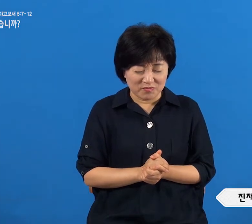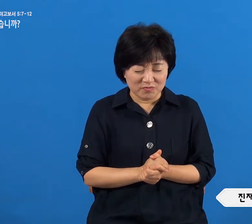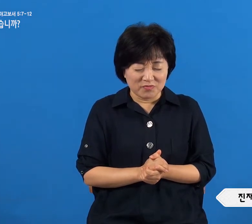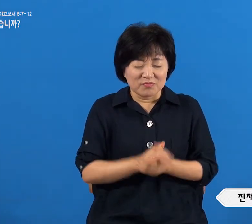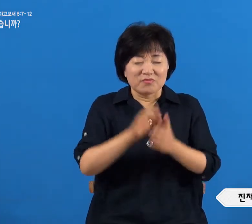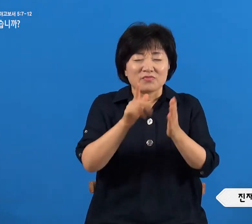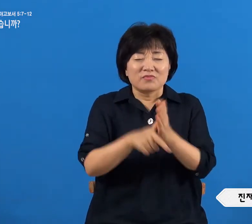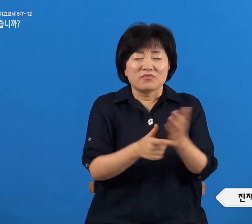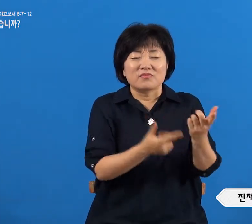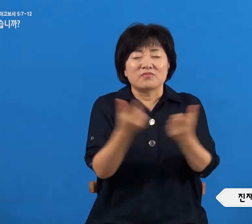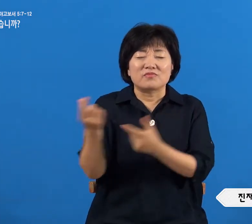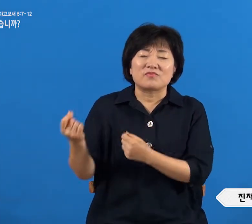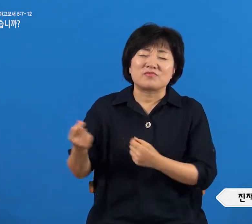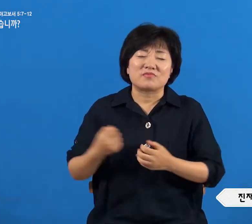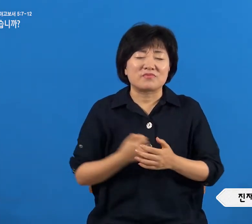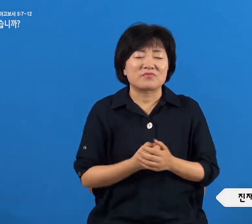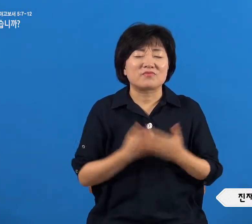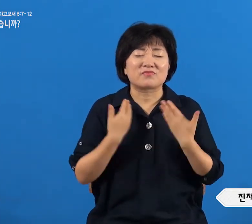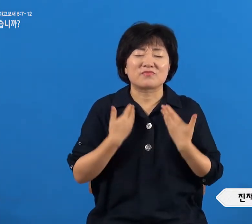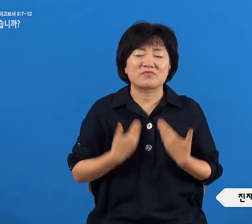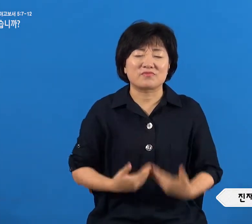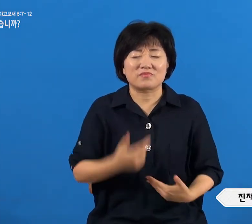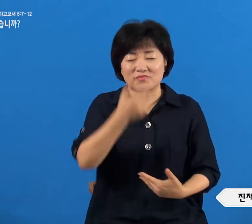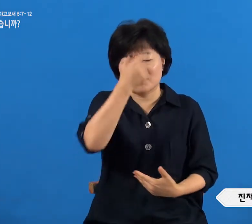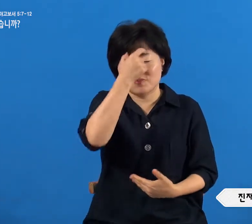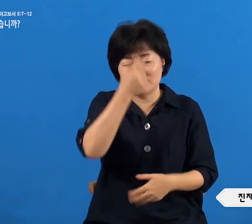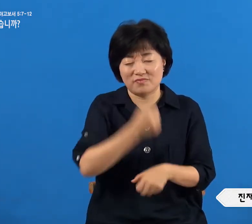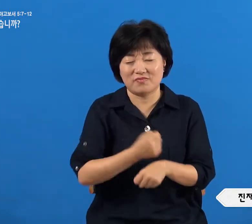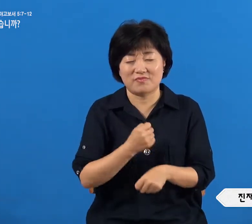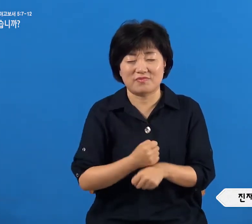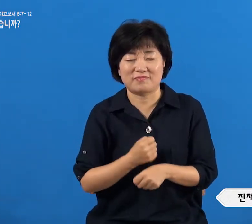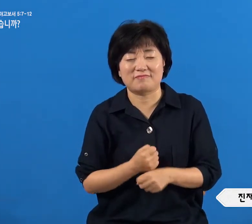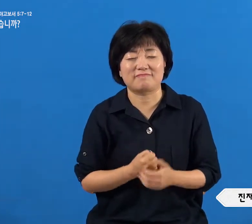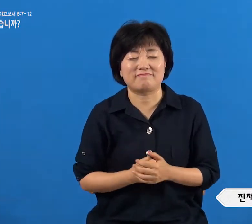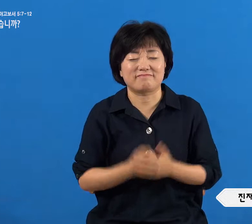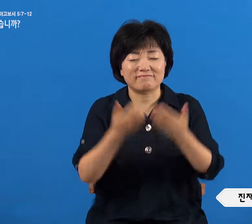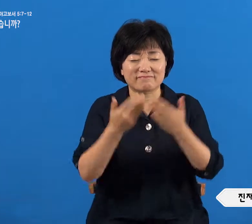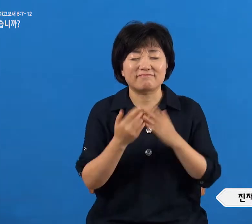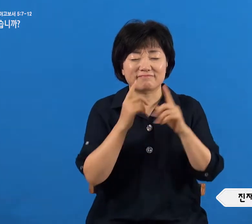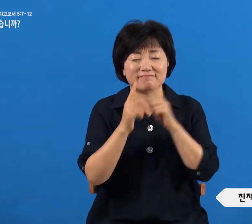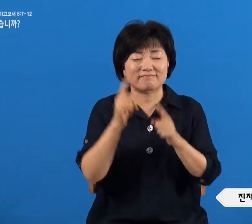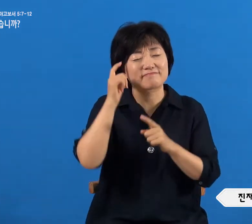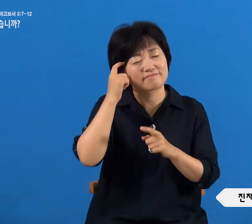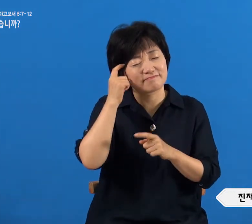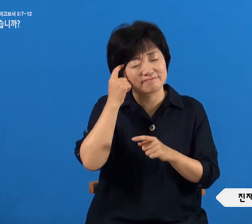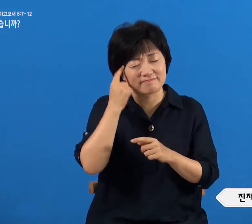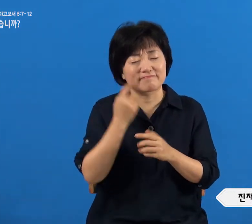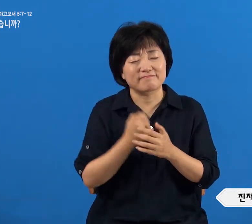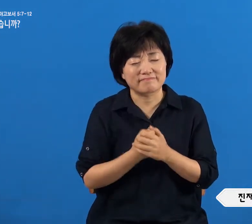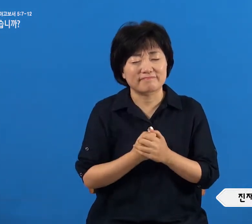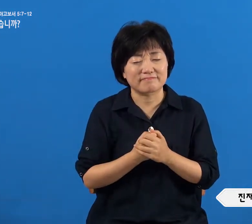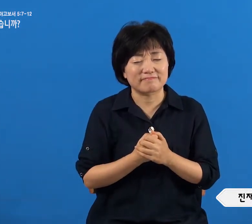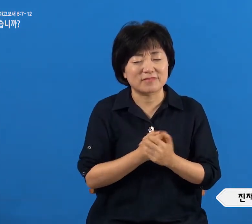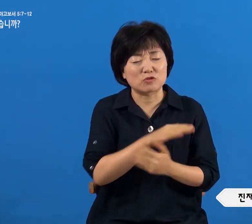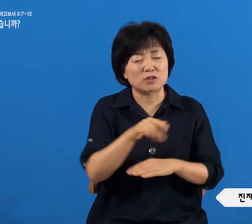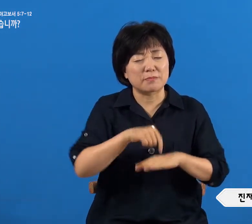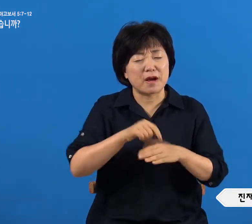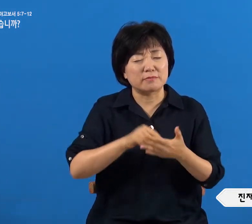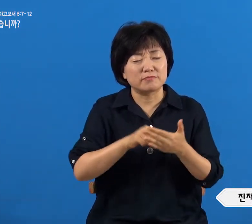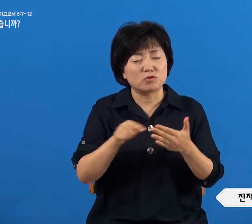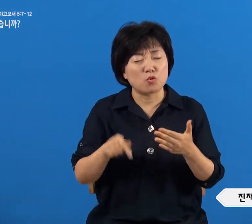우리 시간 한번 조용히 기도하는 시간을 갖습니다. 주신 말씀 생각하면서 우리 마음에 몇